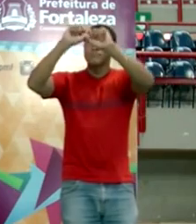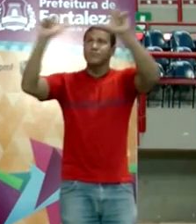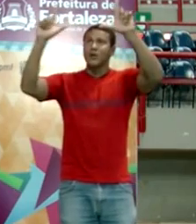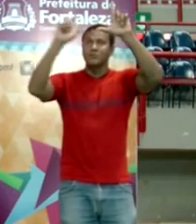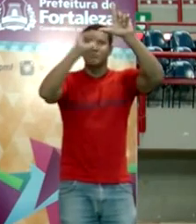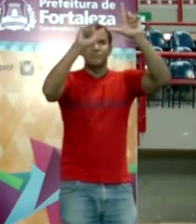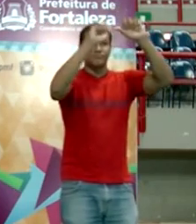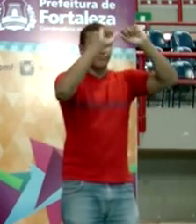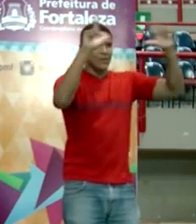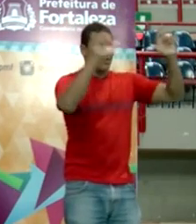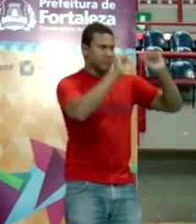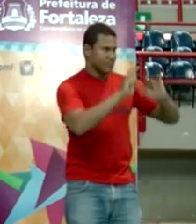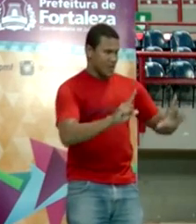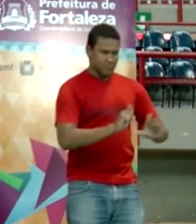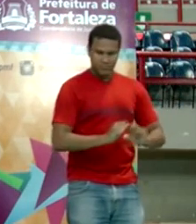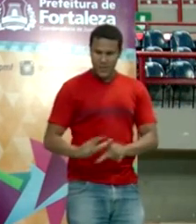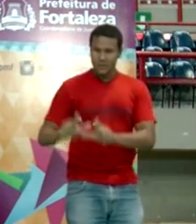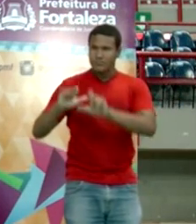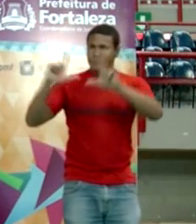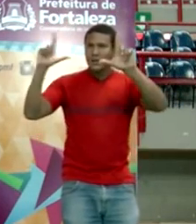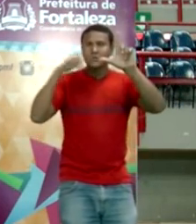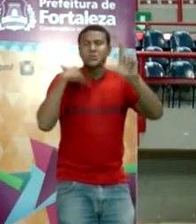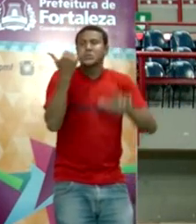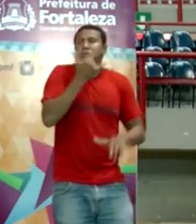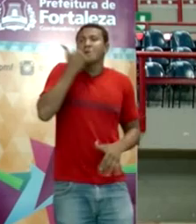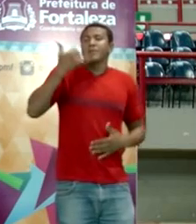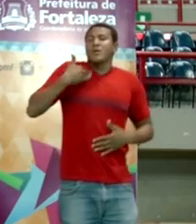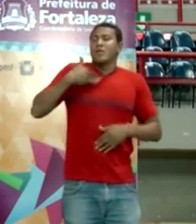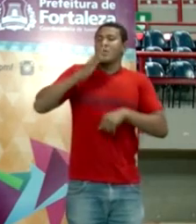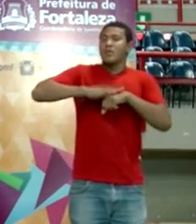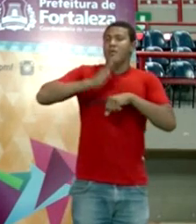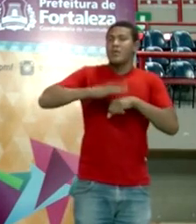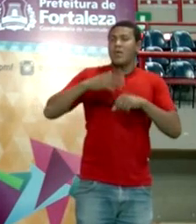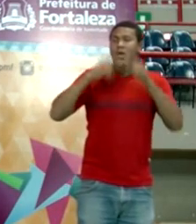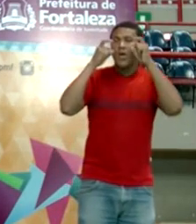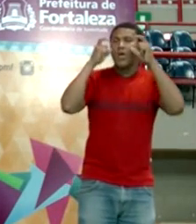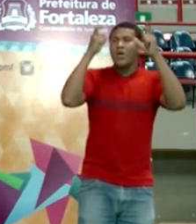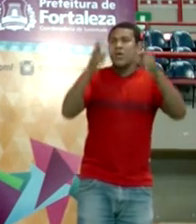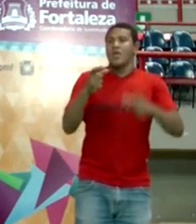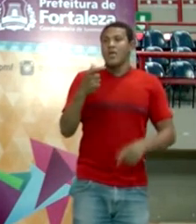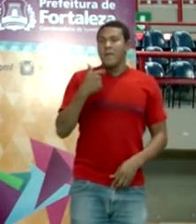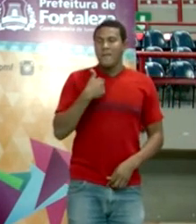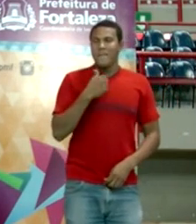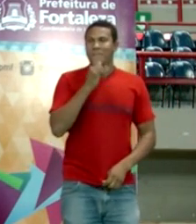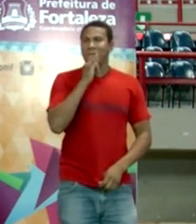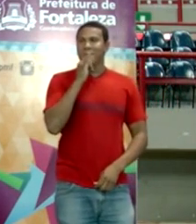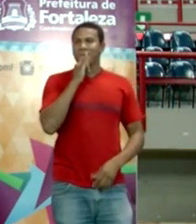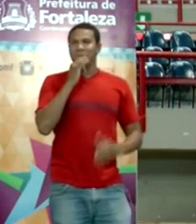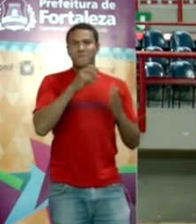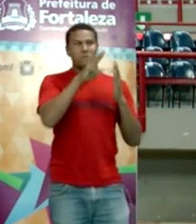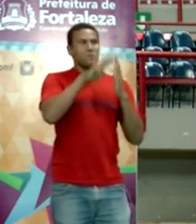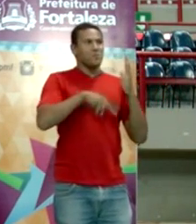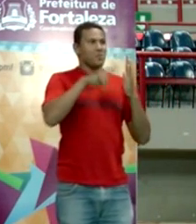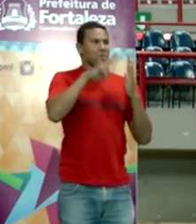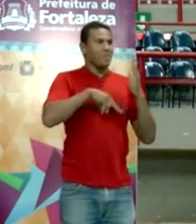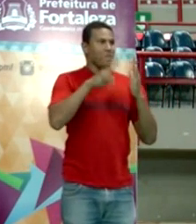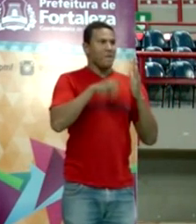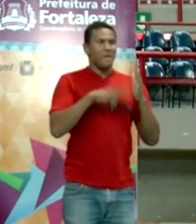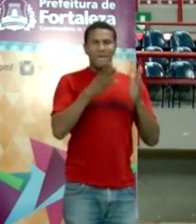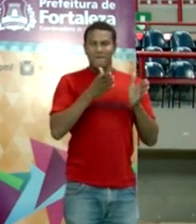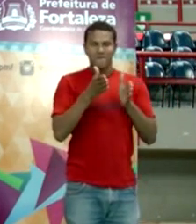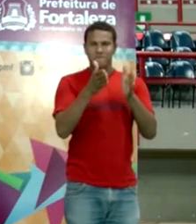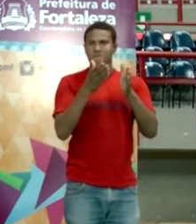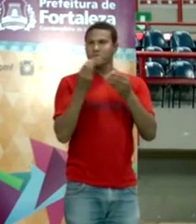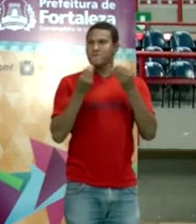interesse. E vou construindo o meu próprio percurso de leitura. Eu passo a ter uma atitude mais ativa